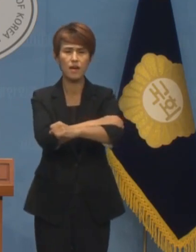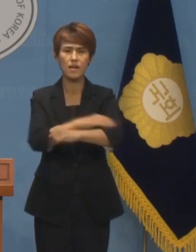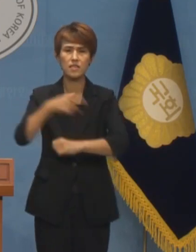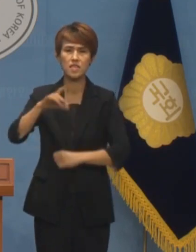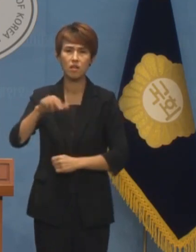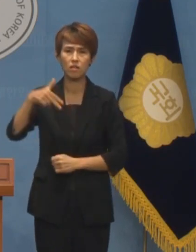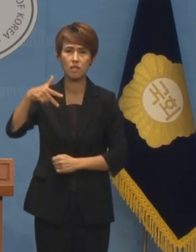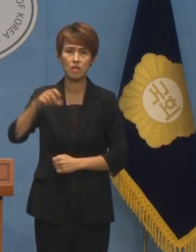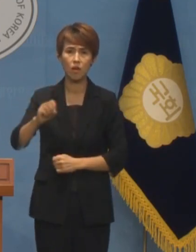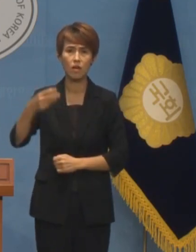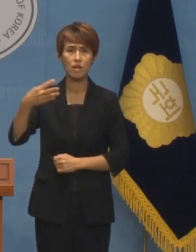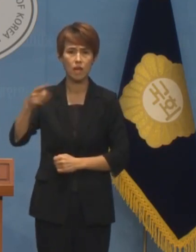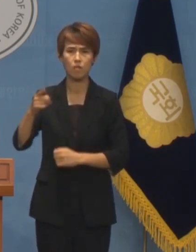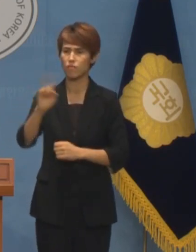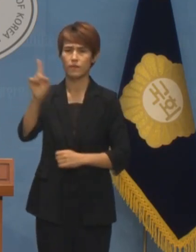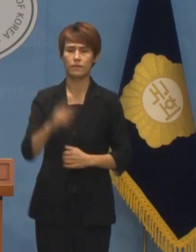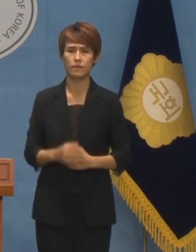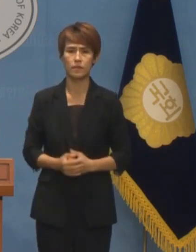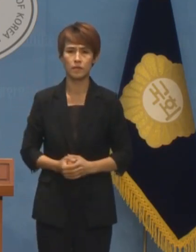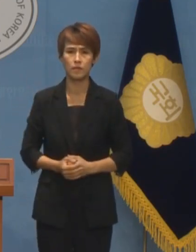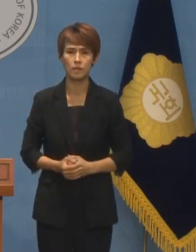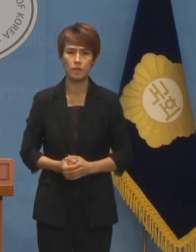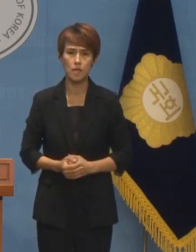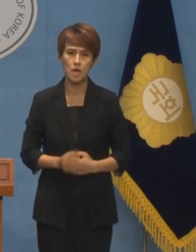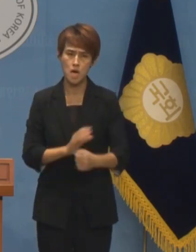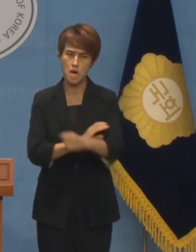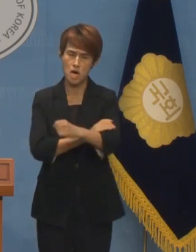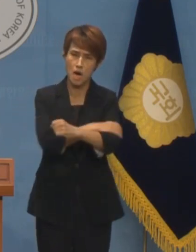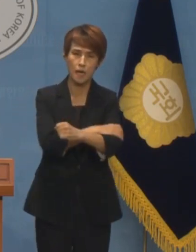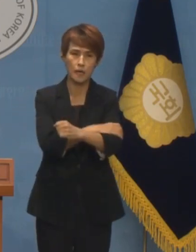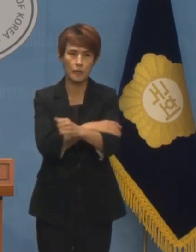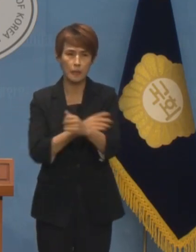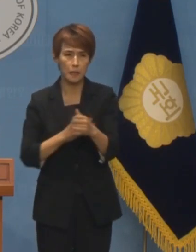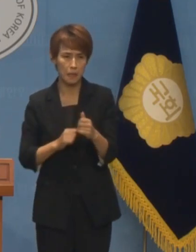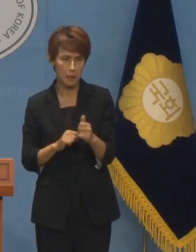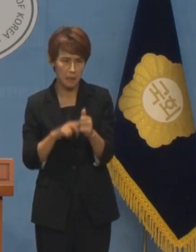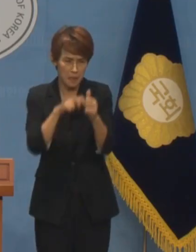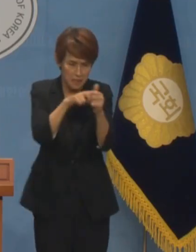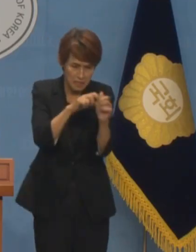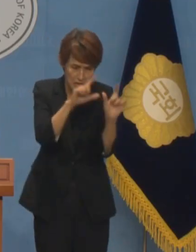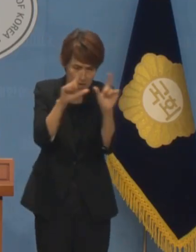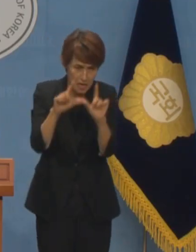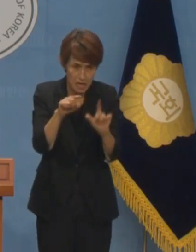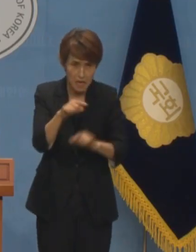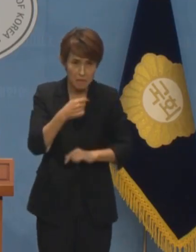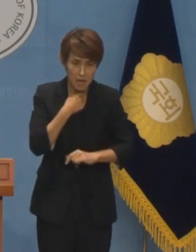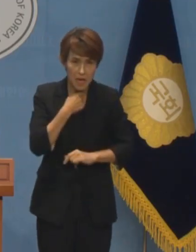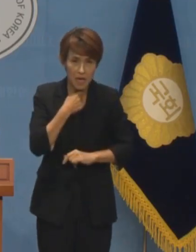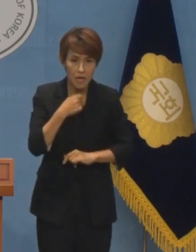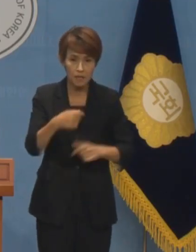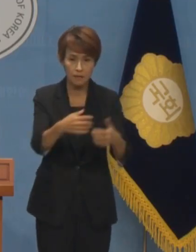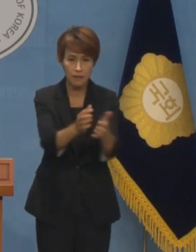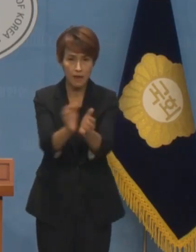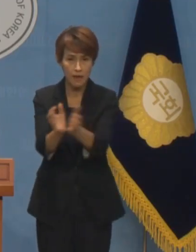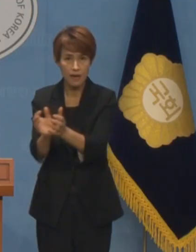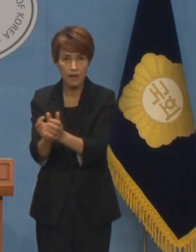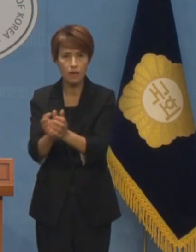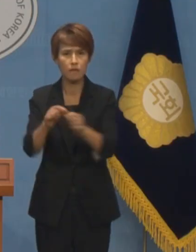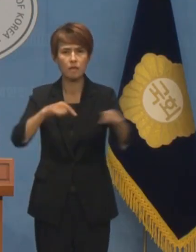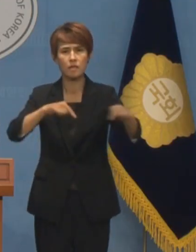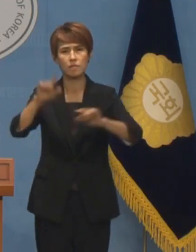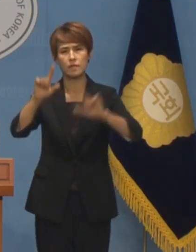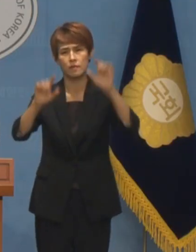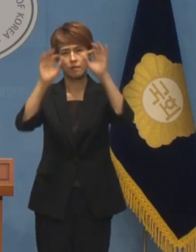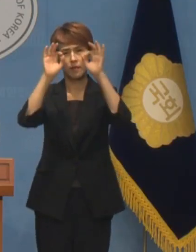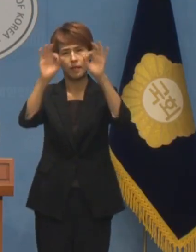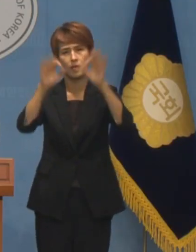것입니까? 극성 지지층의 기대 생존하겠다는 본능만 남은 운동권 잔당의 정치